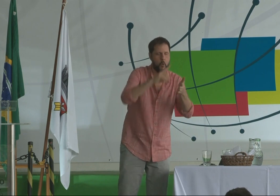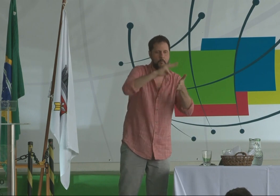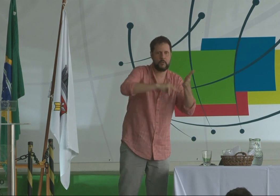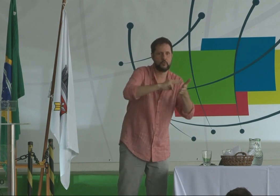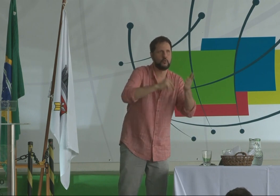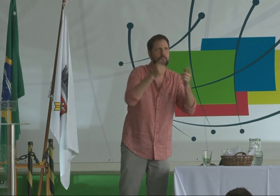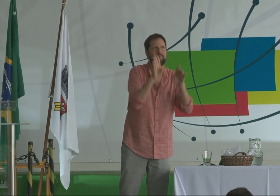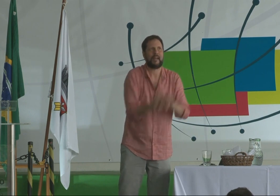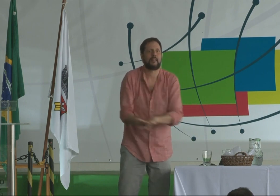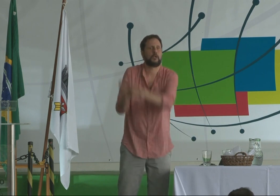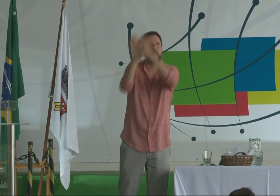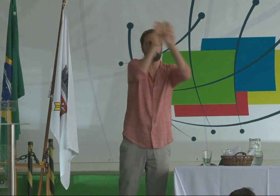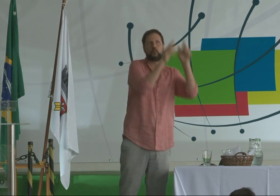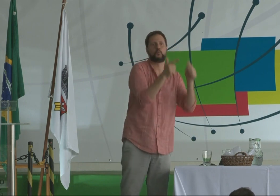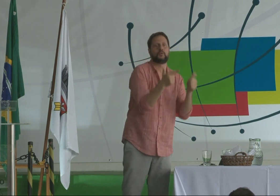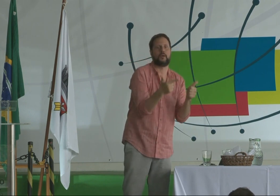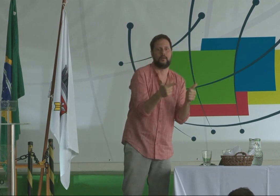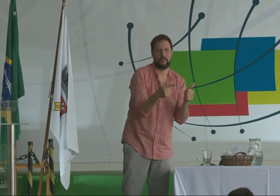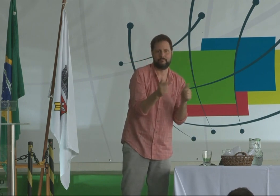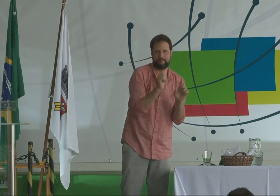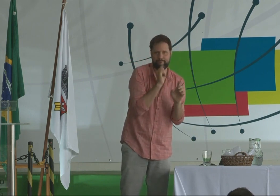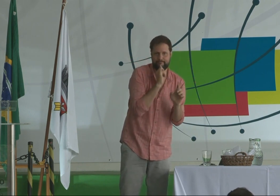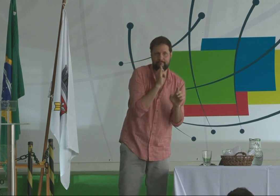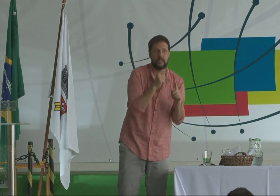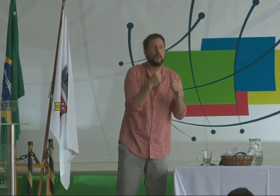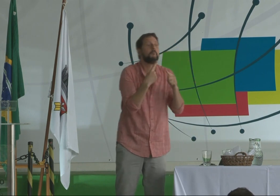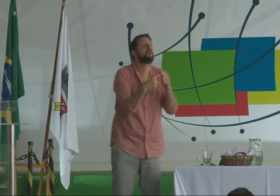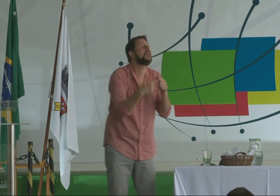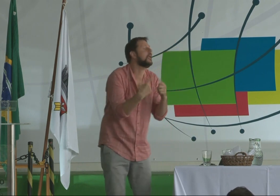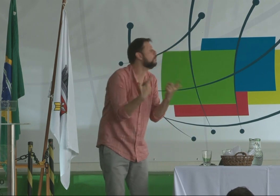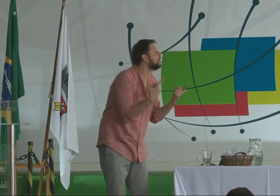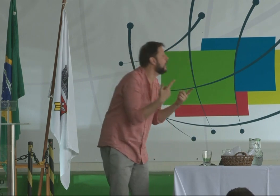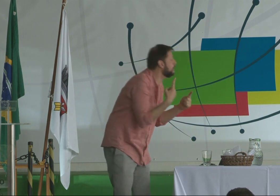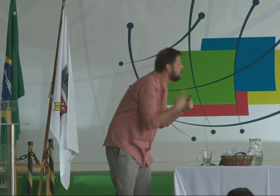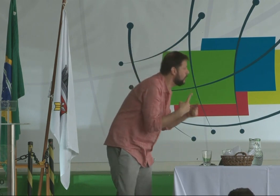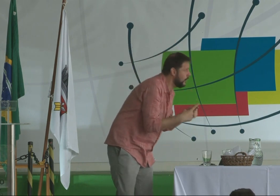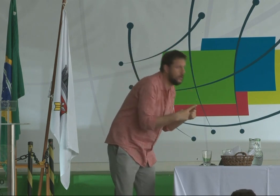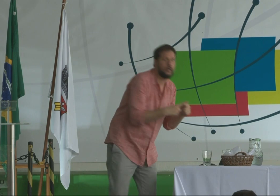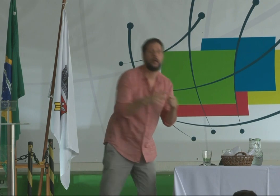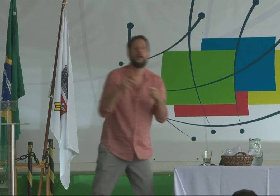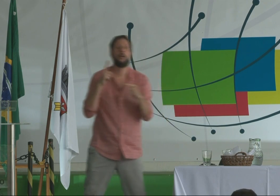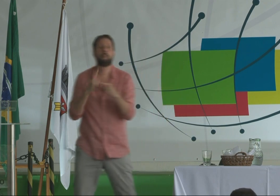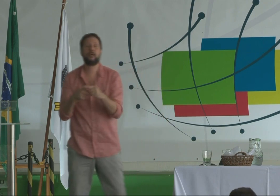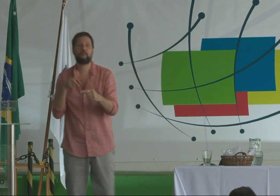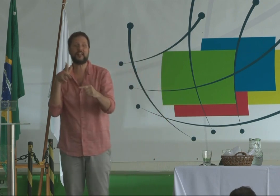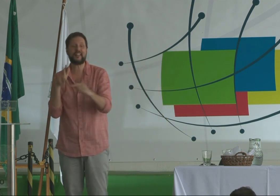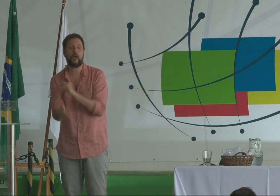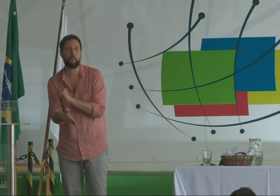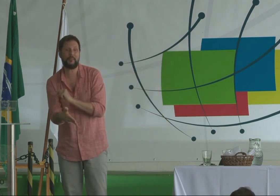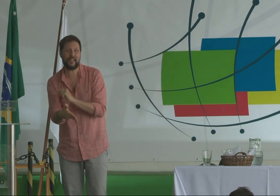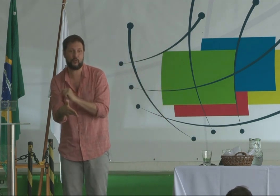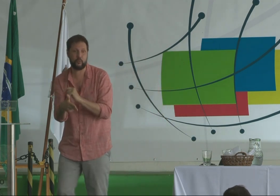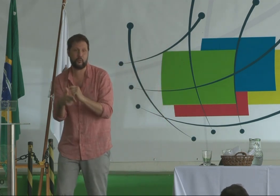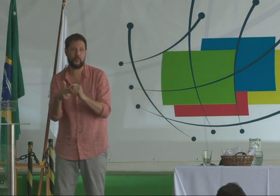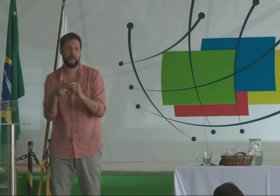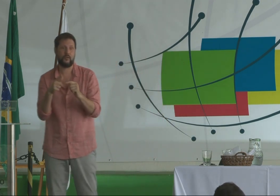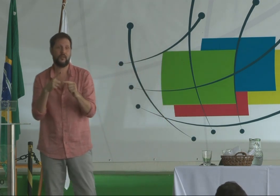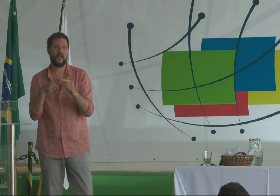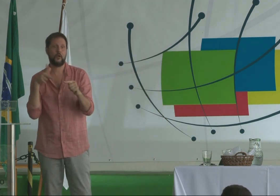poucos, não existe isso, é tudo muito novo. Por que não tem? Por quê? Porque isso foi interrompido,